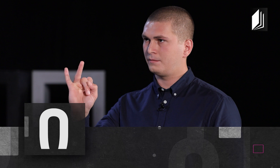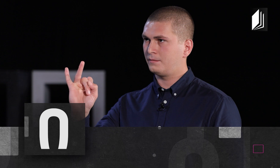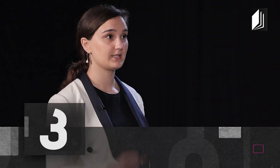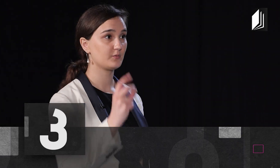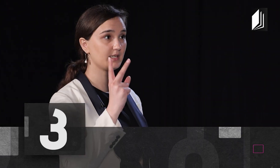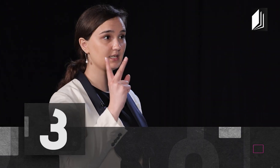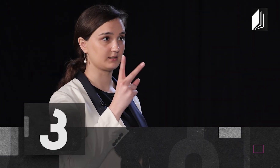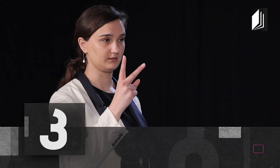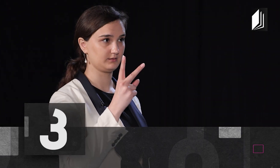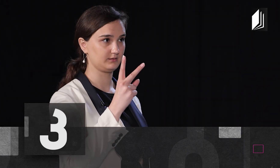ასოპგერა K.